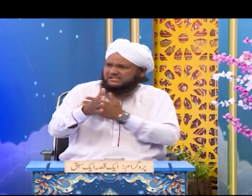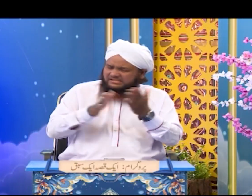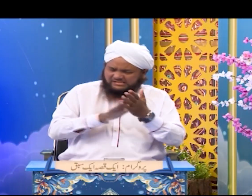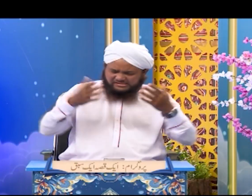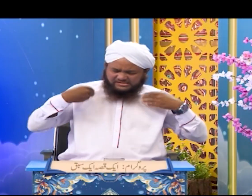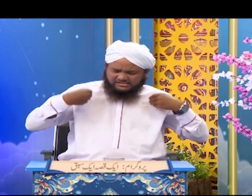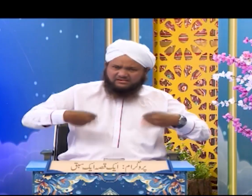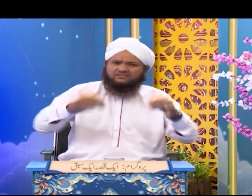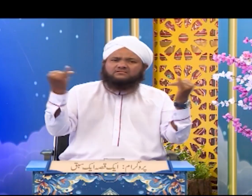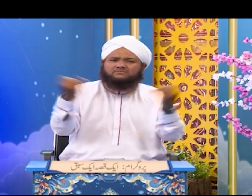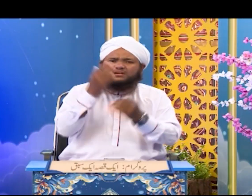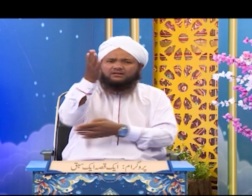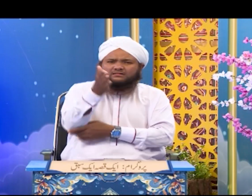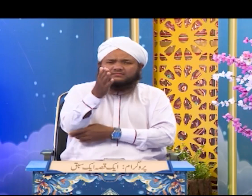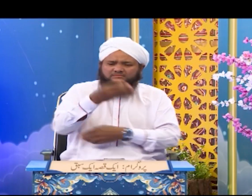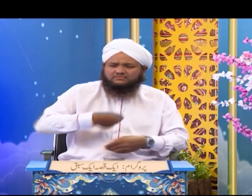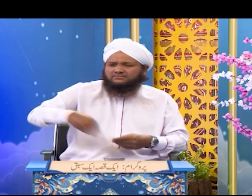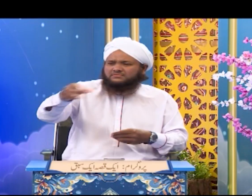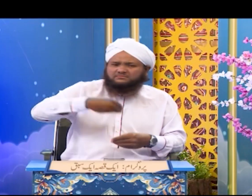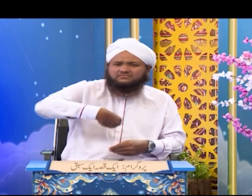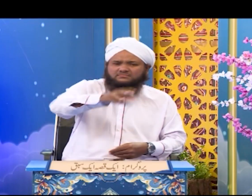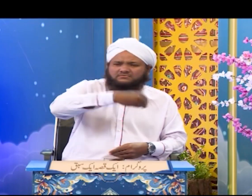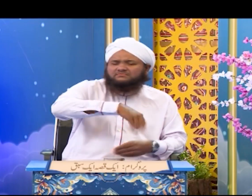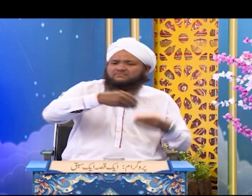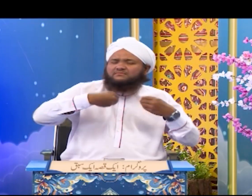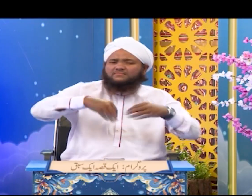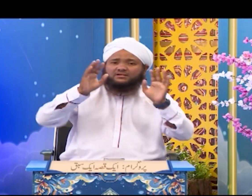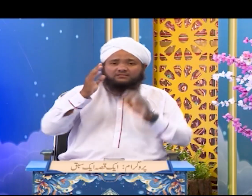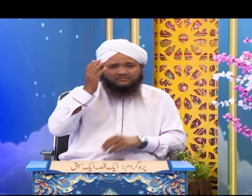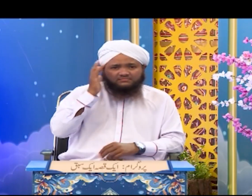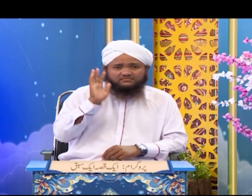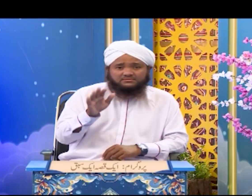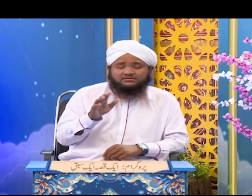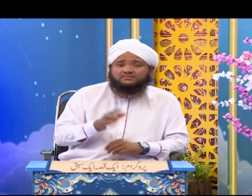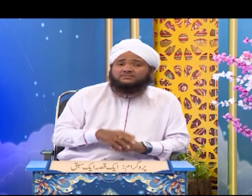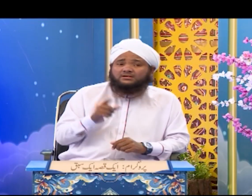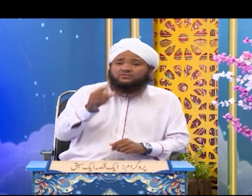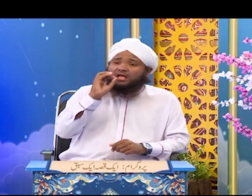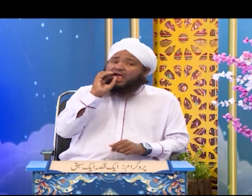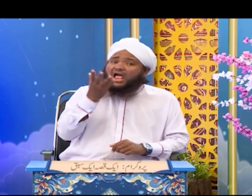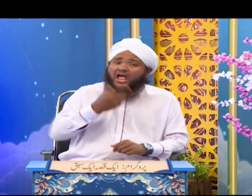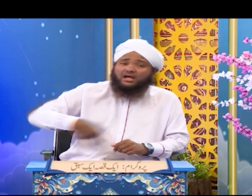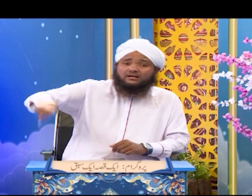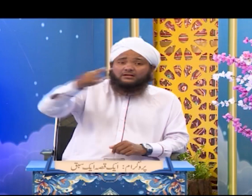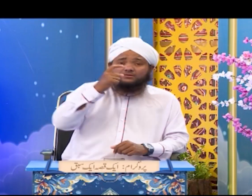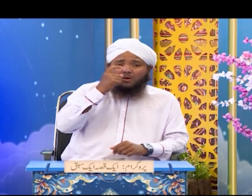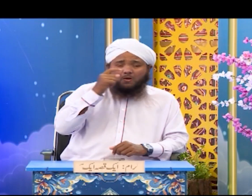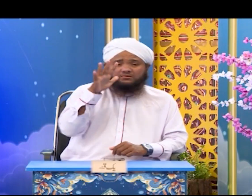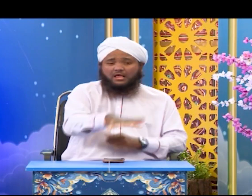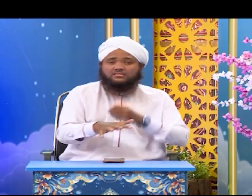ادھر ادھر اونٹ کی مینگنیاں پھینکتی ہوئی چلتی رہیں۔ یہ اس بات کا اعلان ہوتا تھا کہ ان عورتوں کی عدت ختم